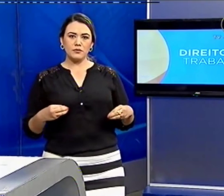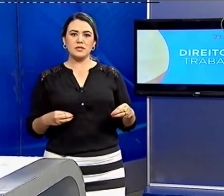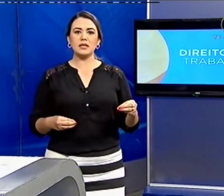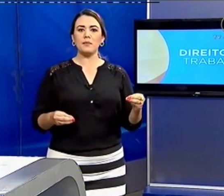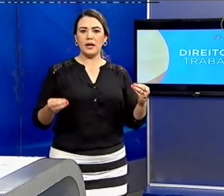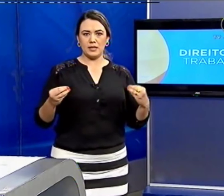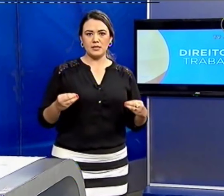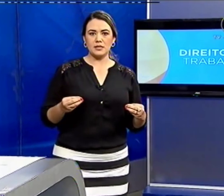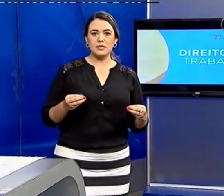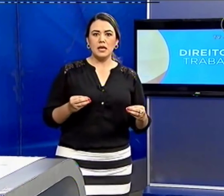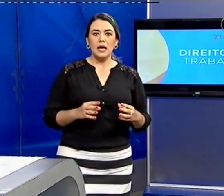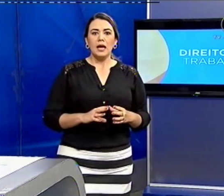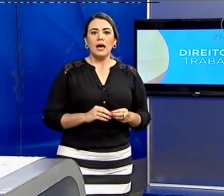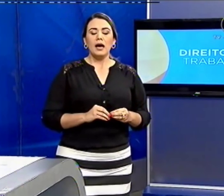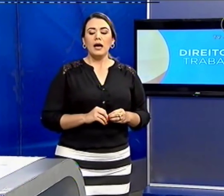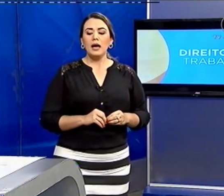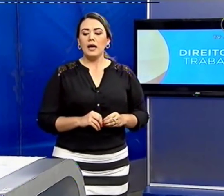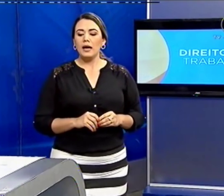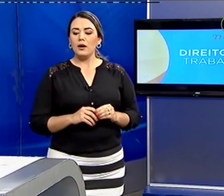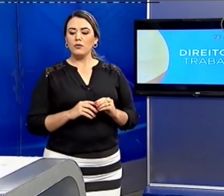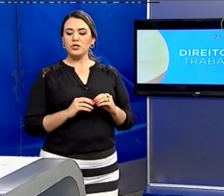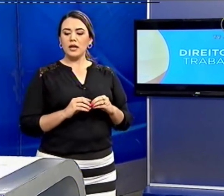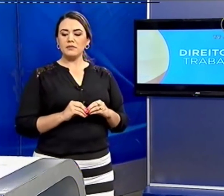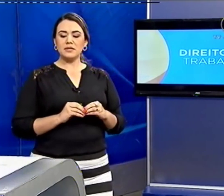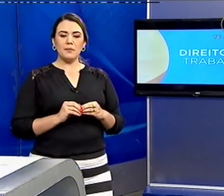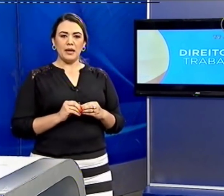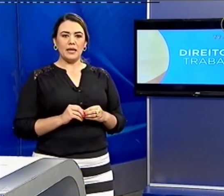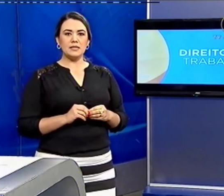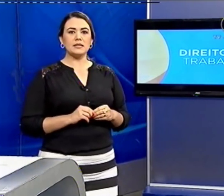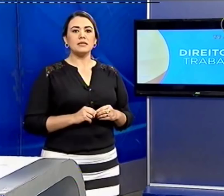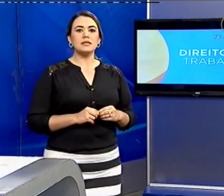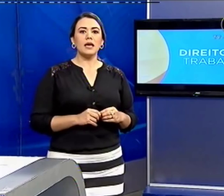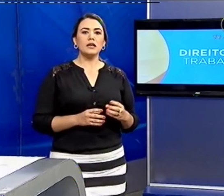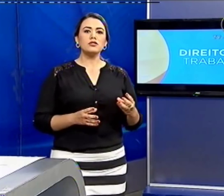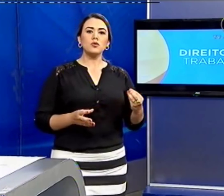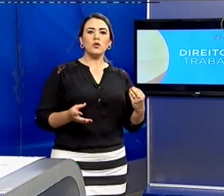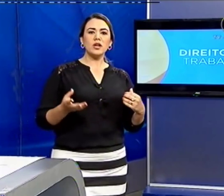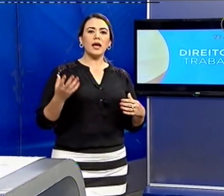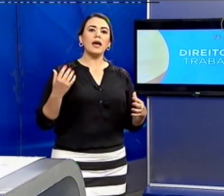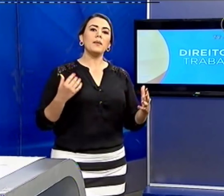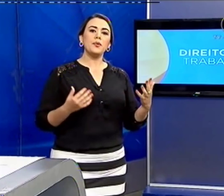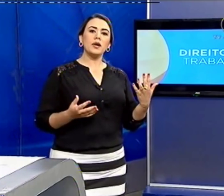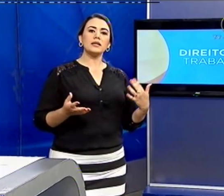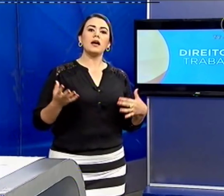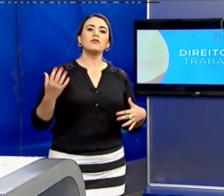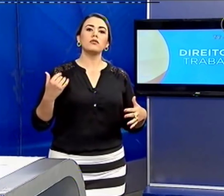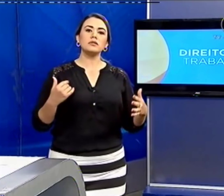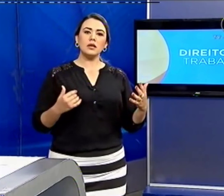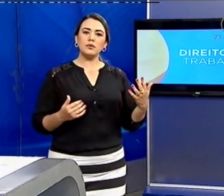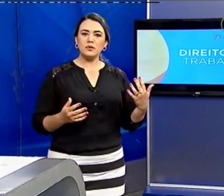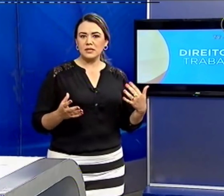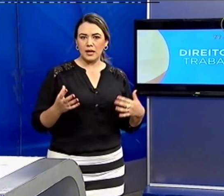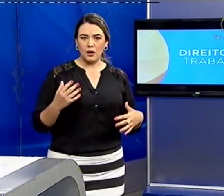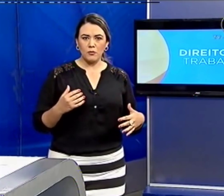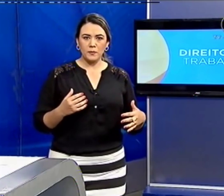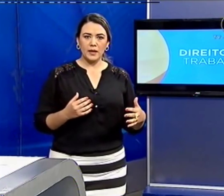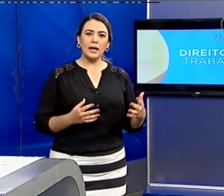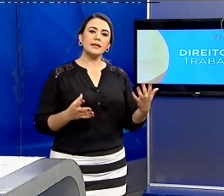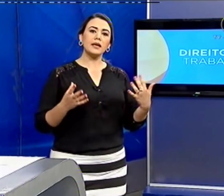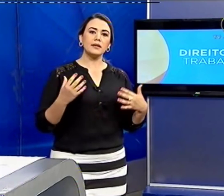direitos trabalhistas. Os direitos trabalhistas, eles surgem à época da Revolução Industrial. Até